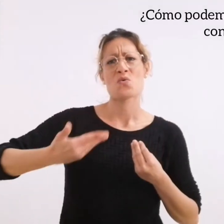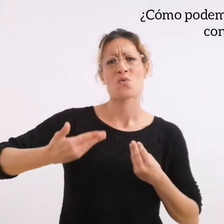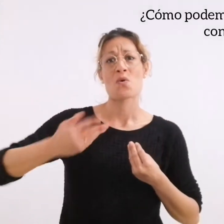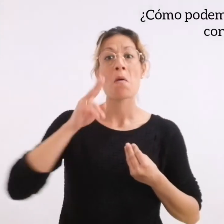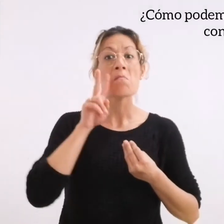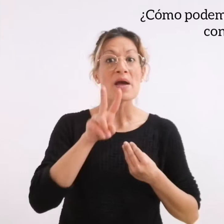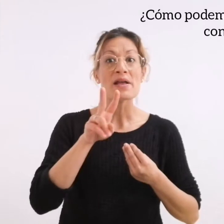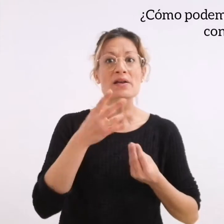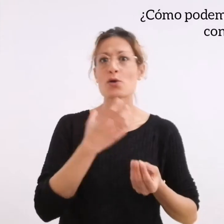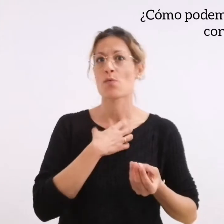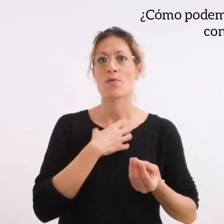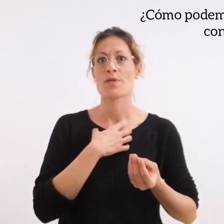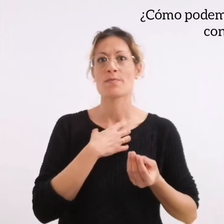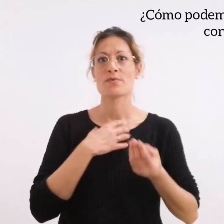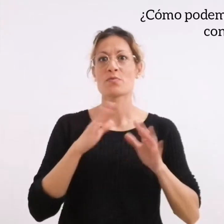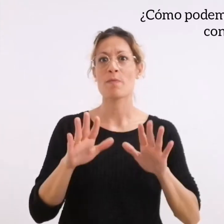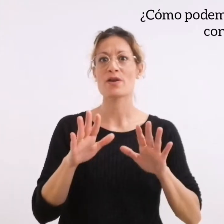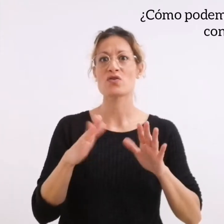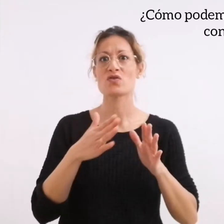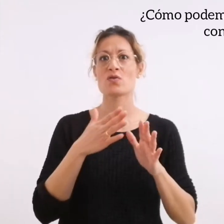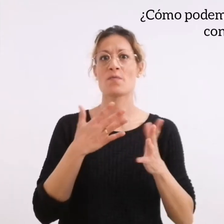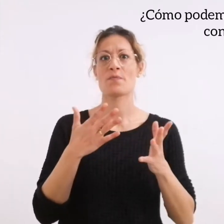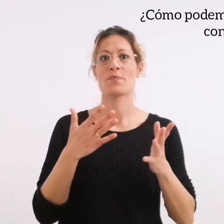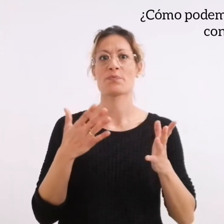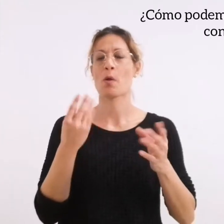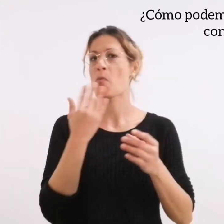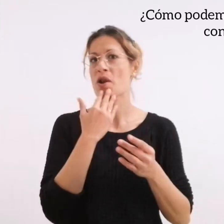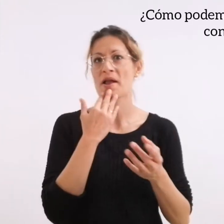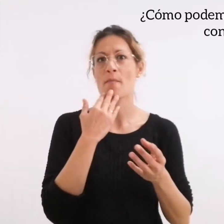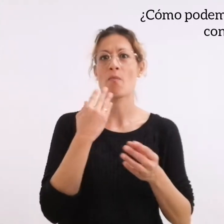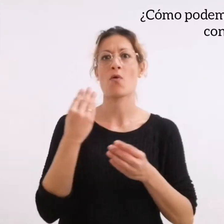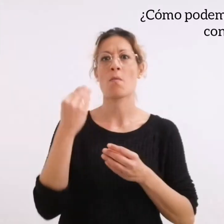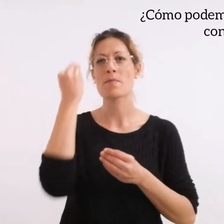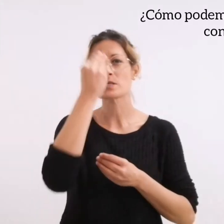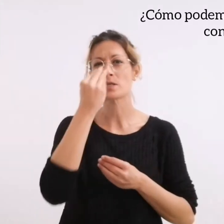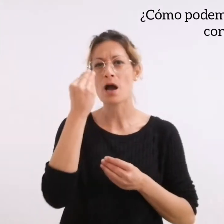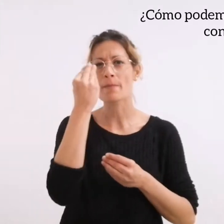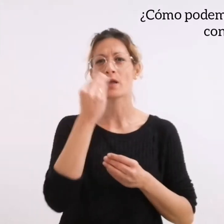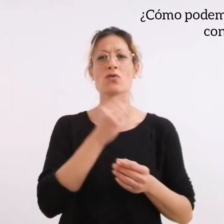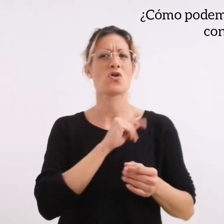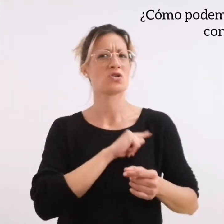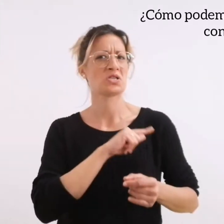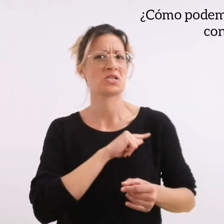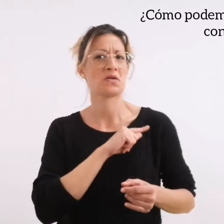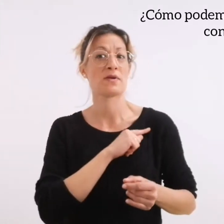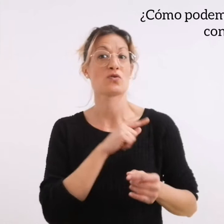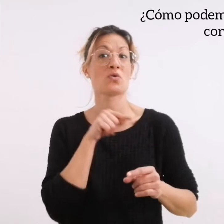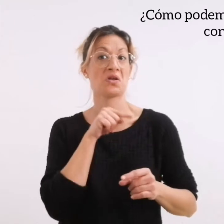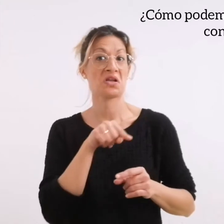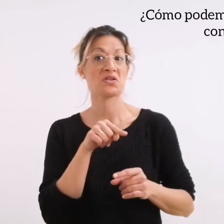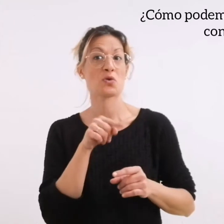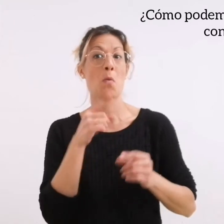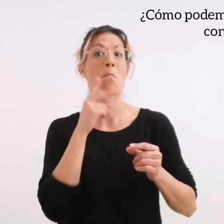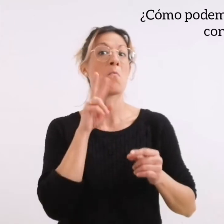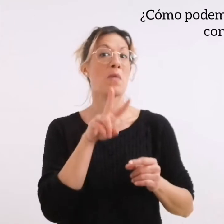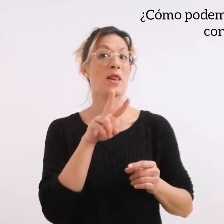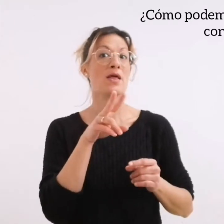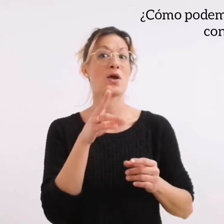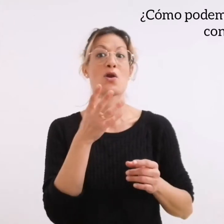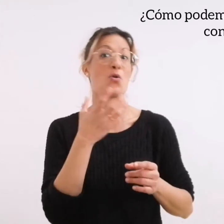decir que no existan. Los pensamientos, los sentimientos, son cosas que no podemos ver, pero que existen. De la